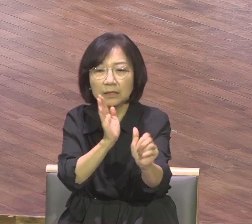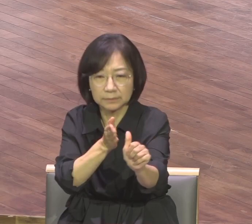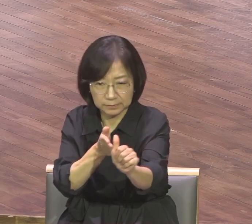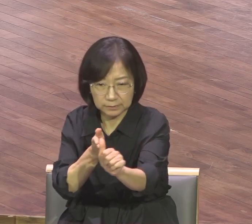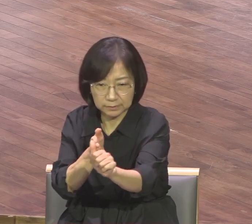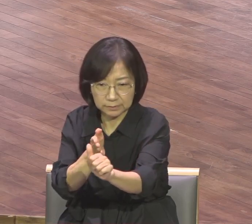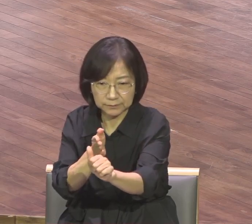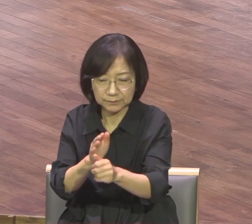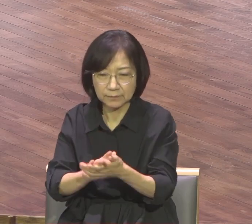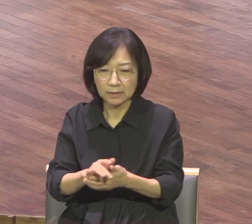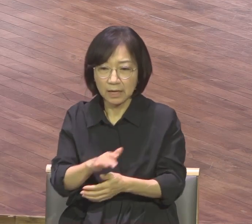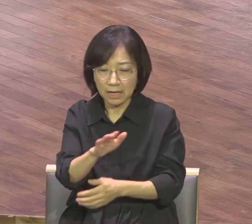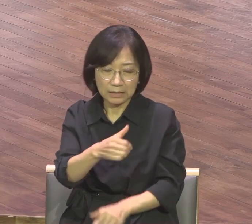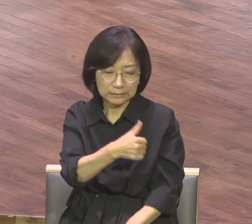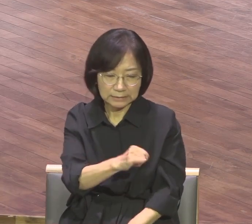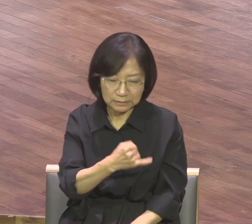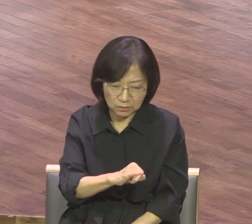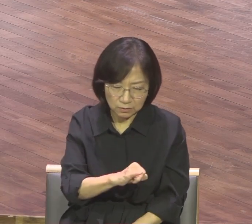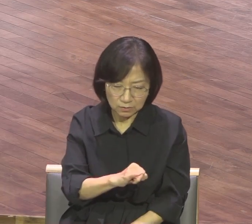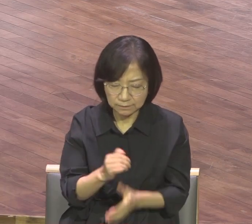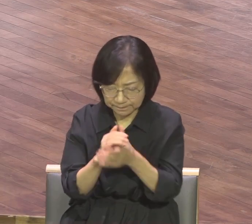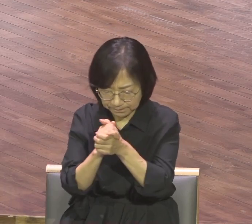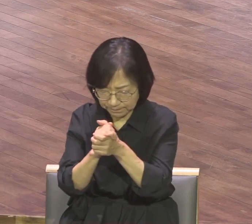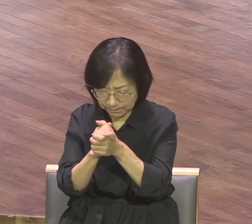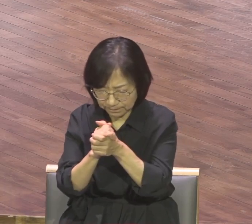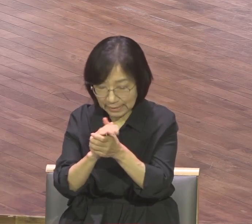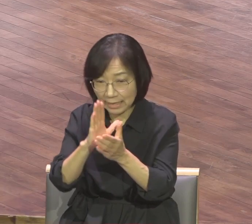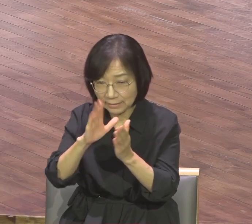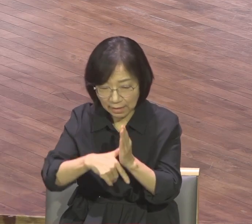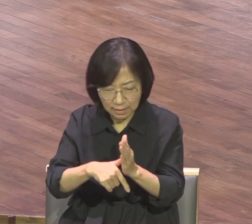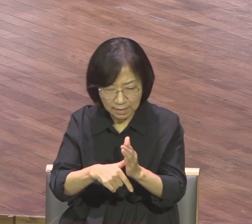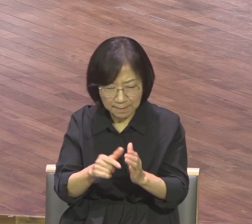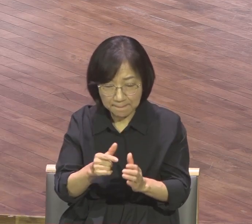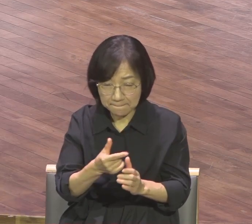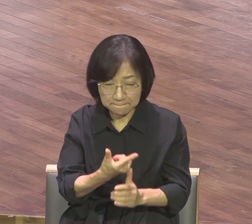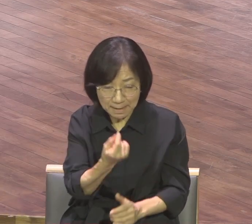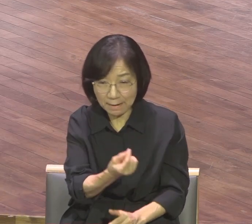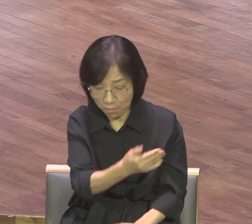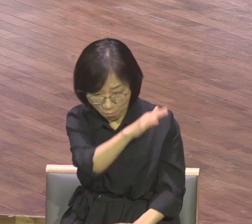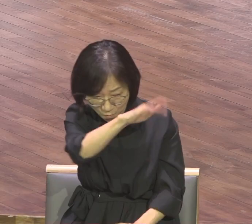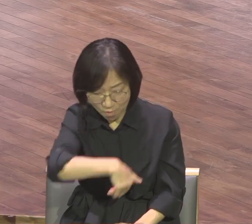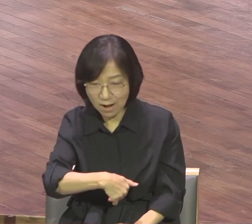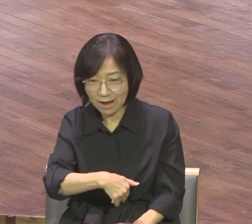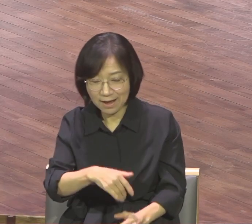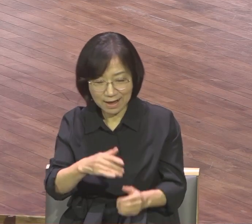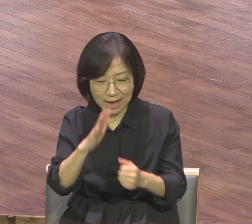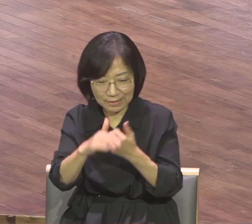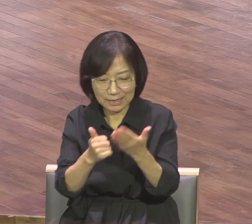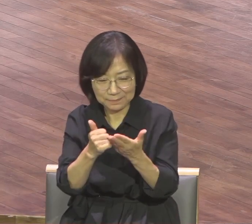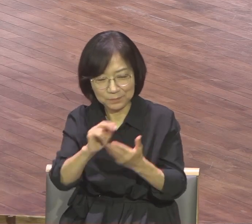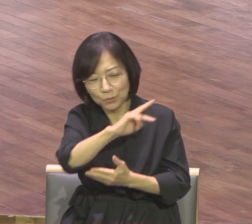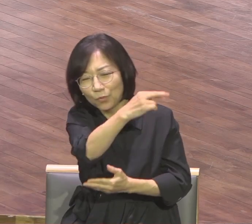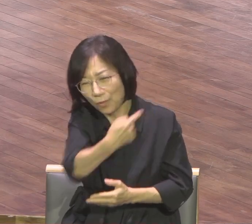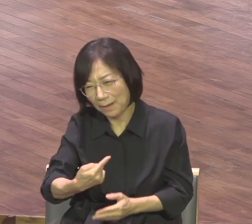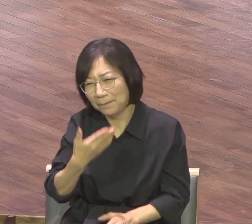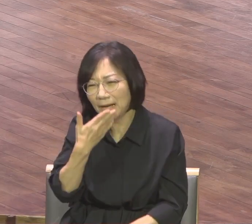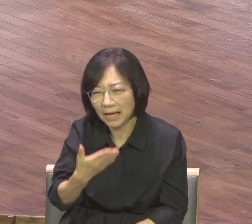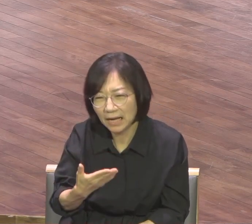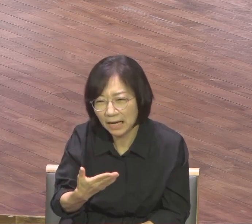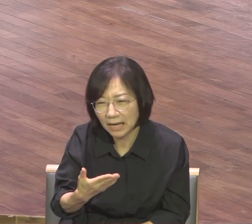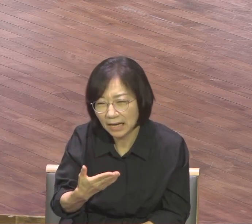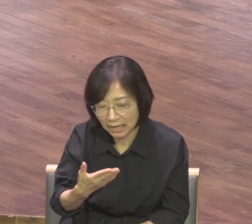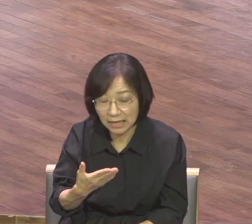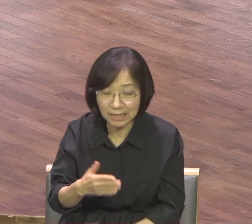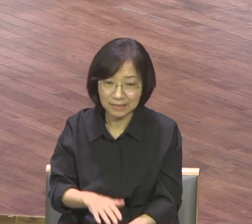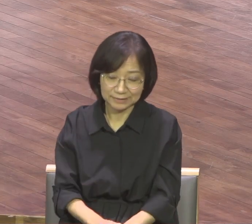오겠지만은 여러분의 기도로 빨리 올 수가 있습니다. 기도로 그 허감을 꺾고 주 예수를